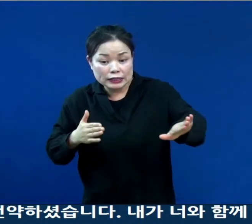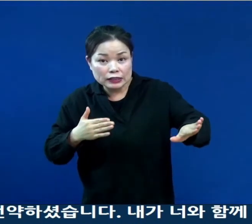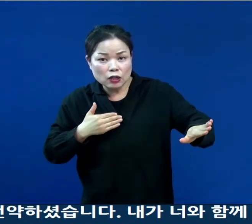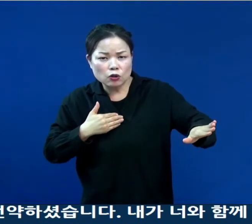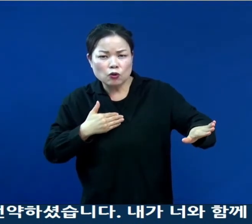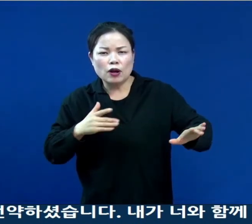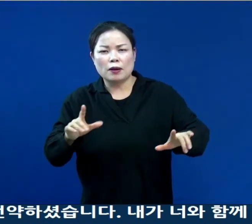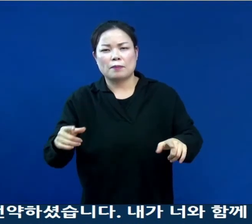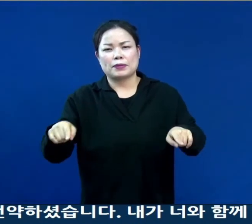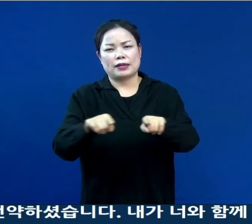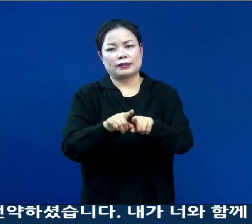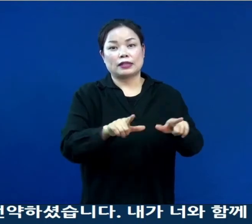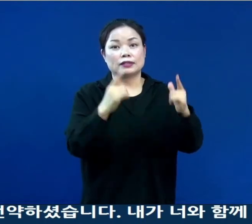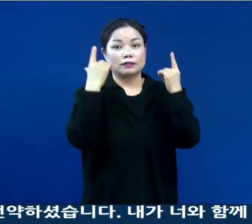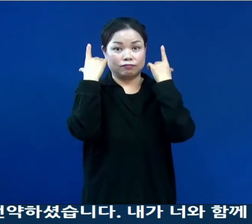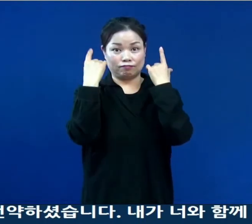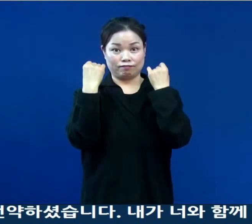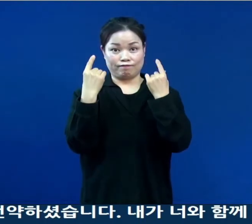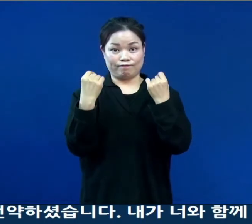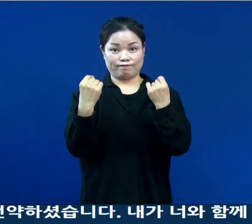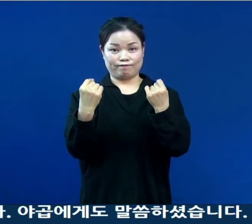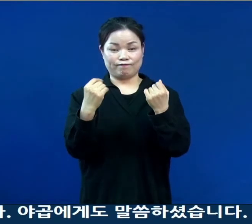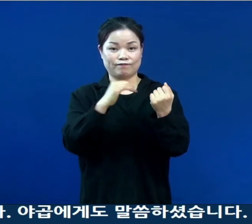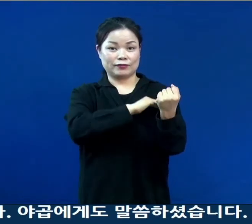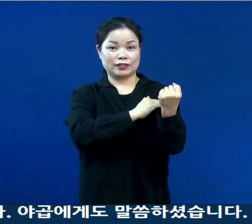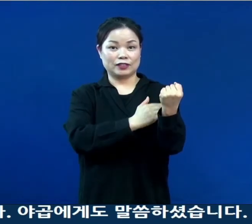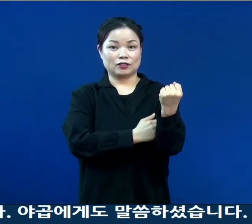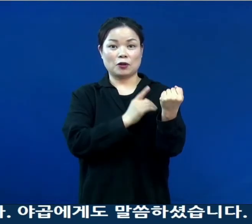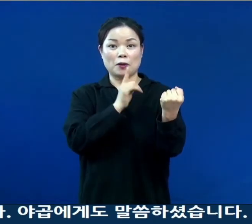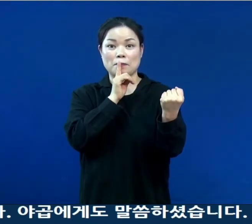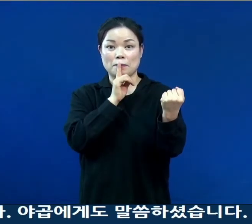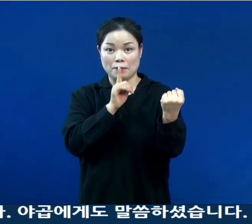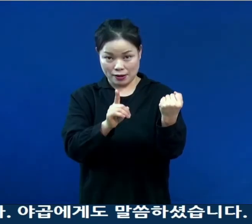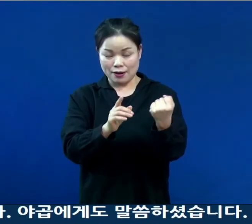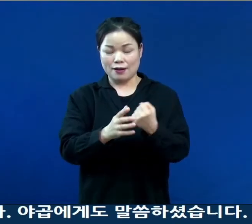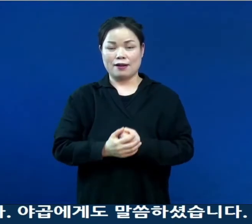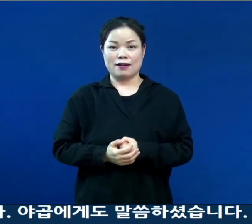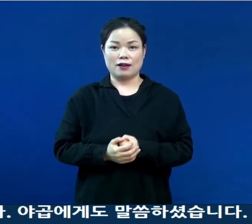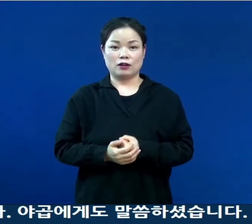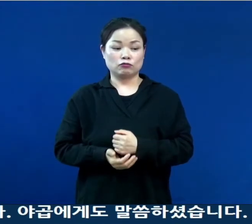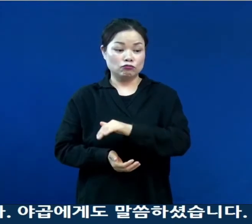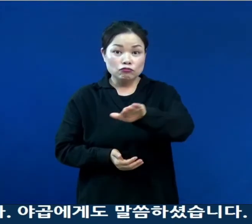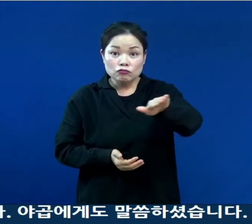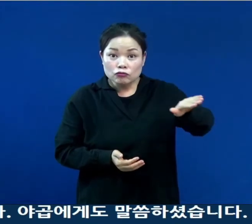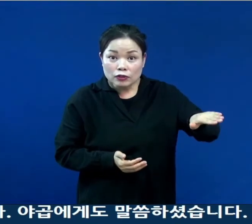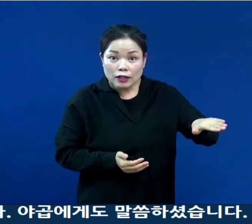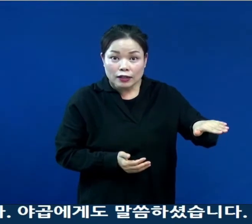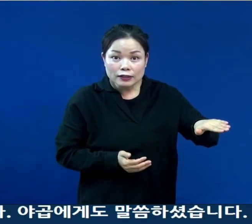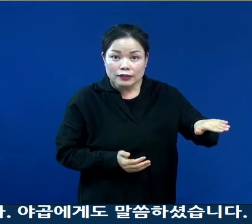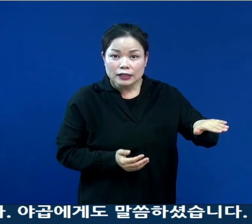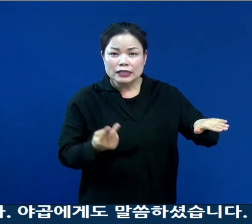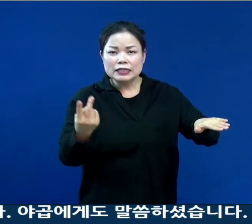저와 여러분에게도 여전히 효력 있는 능력의 말씀입니다. 우리에게